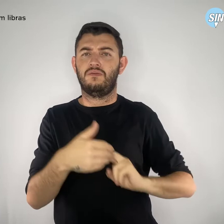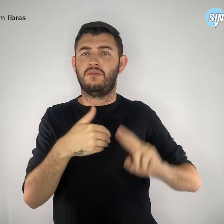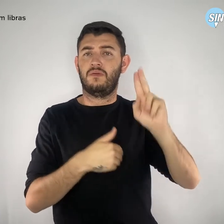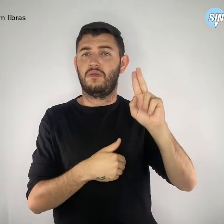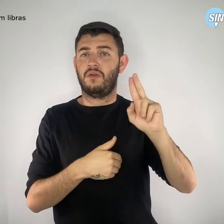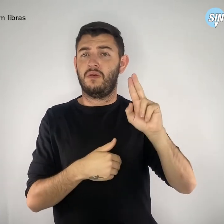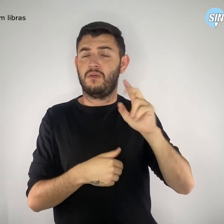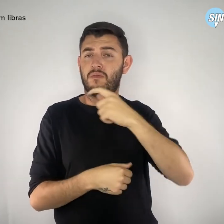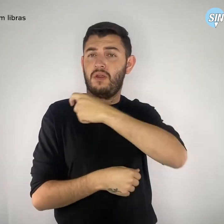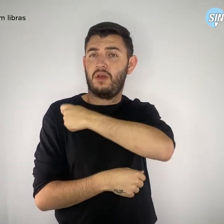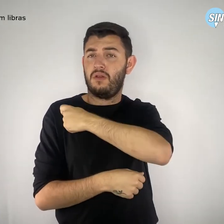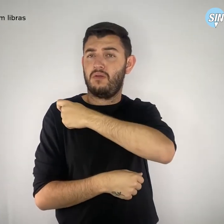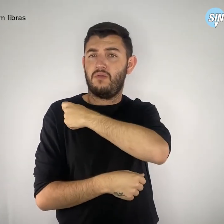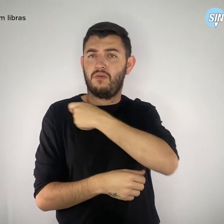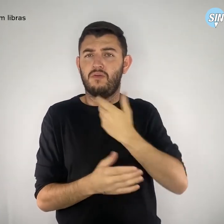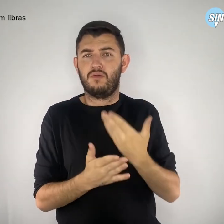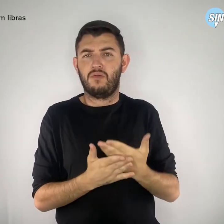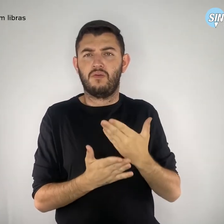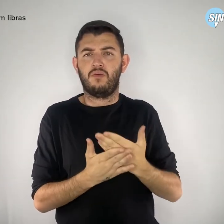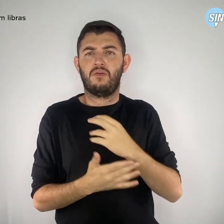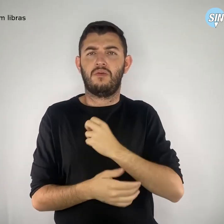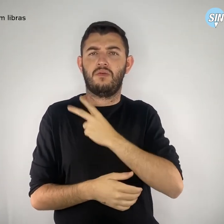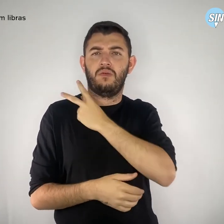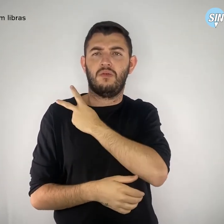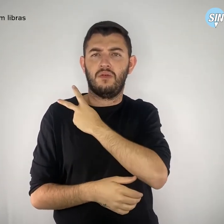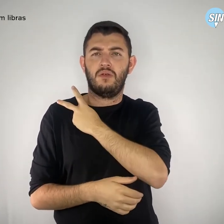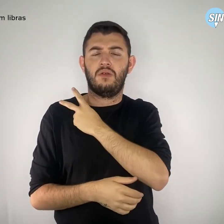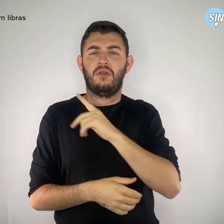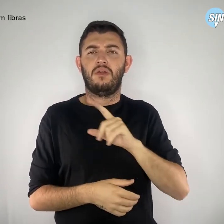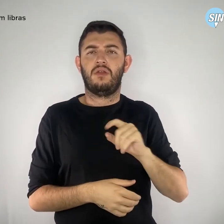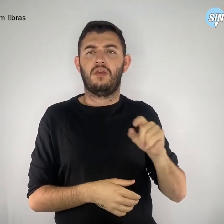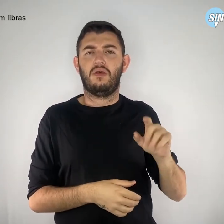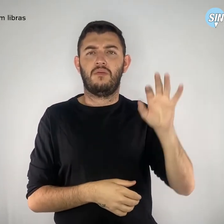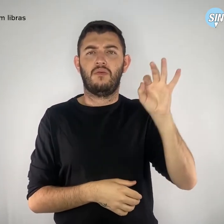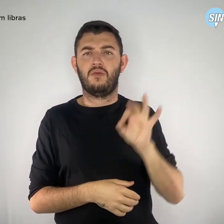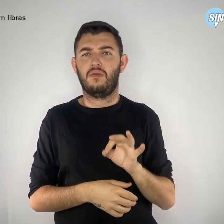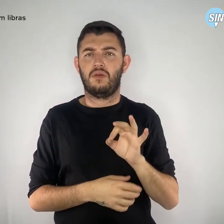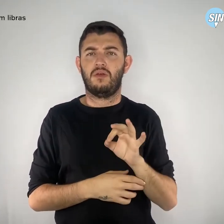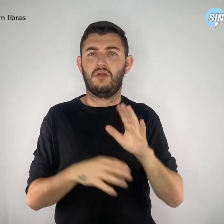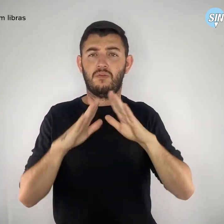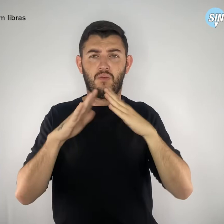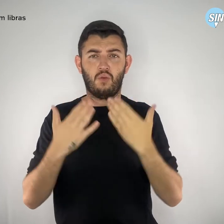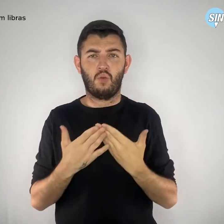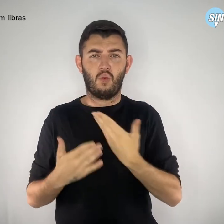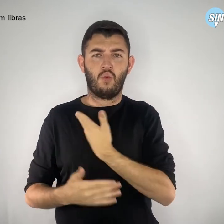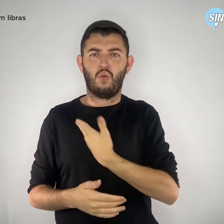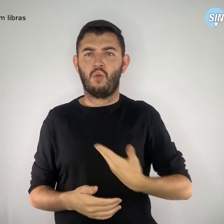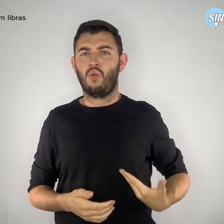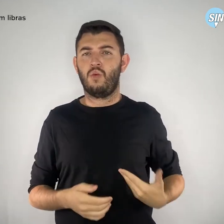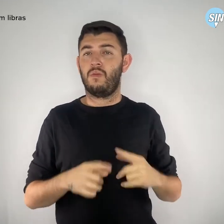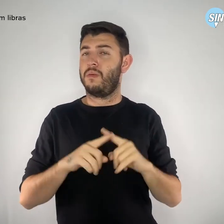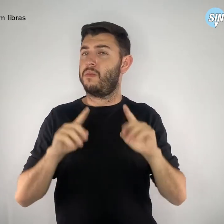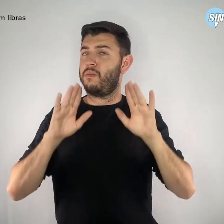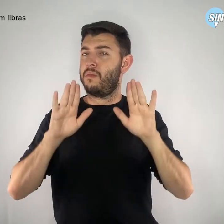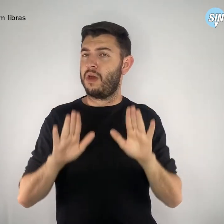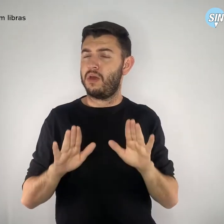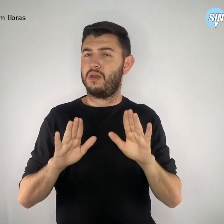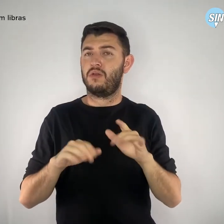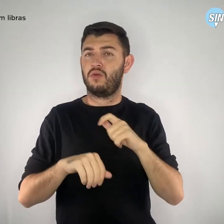cursaram o ensino médio integralmente em escolas públicas. Foram durante os mandatos de